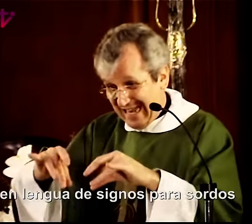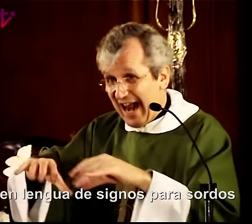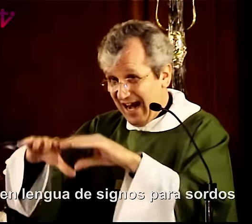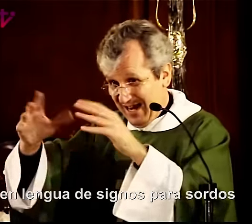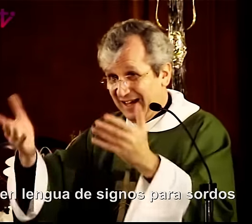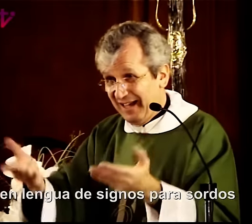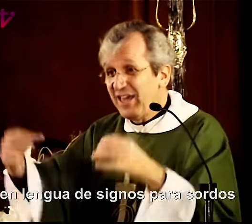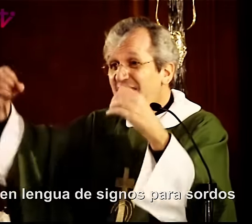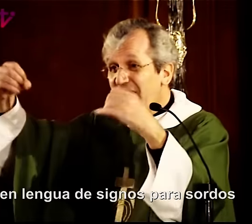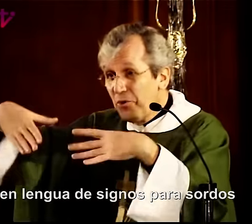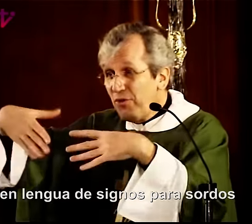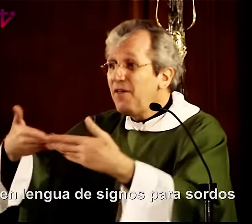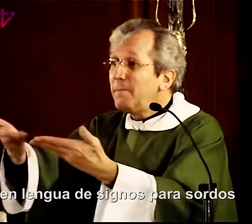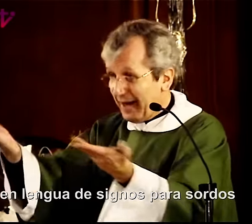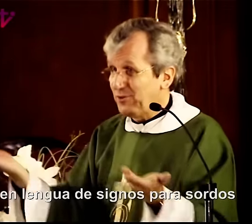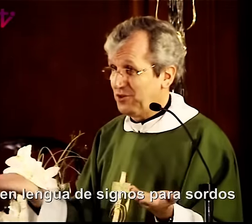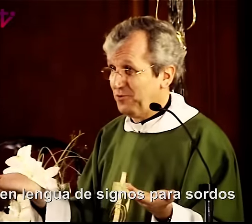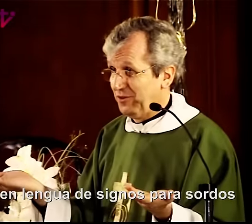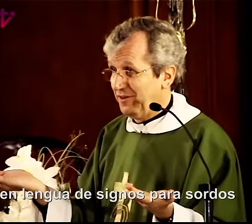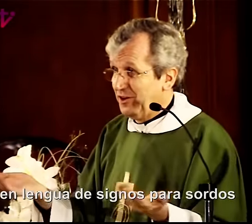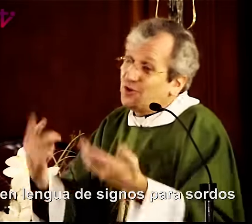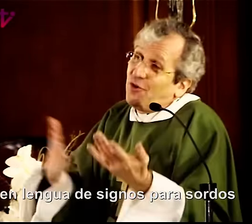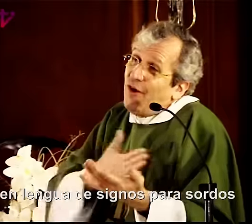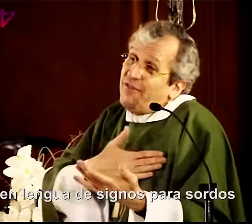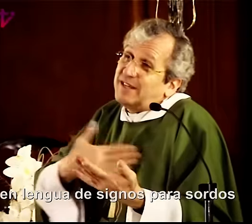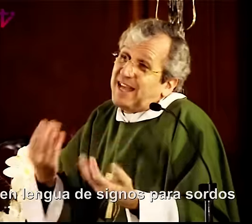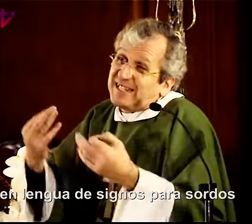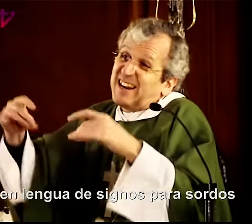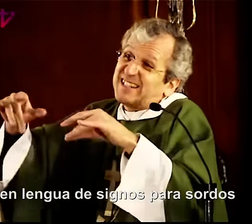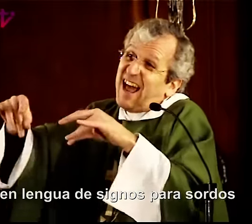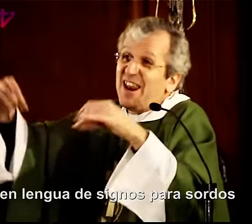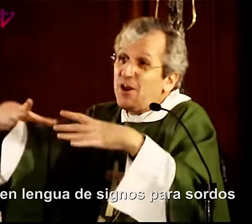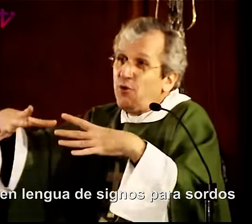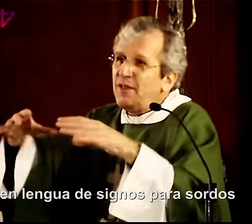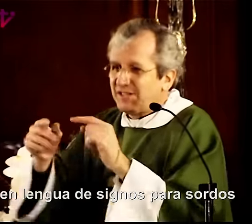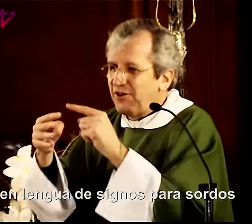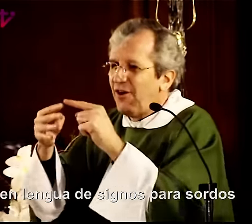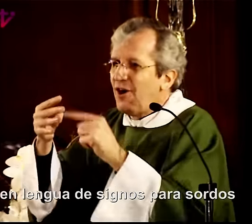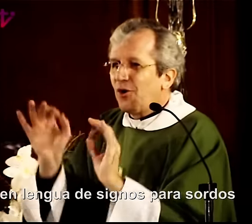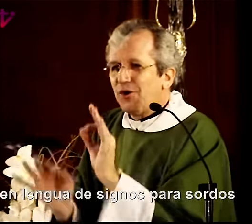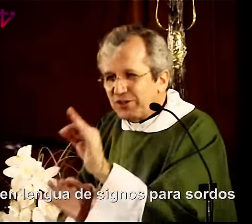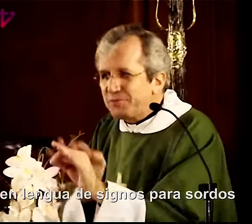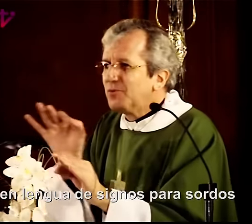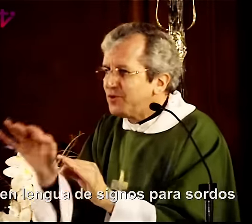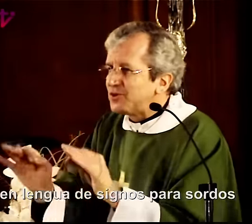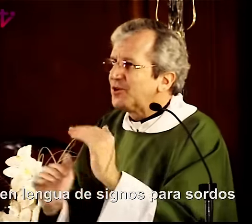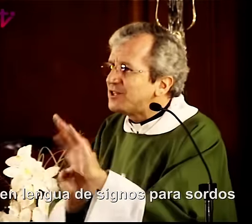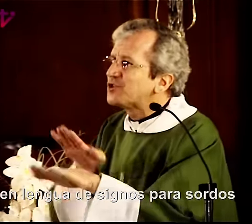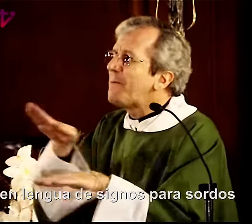sal y luz para nuestro mundo. No solo desear ser sal y luz, sino con esos puntos, con esos